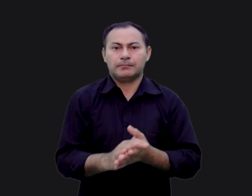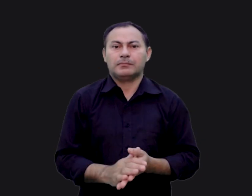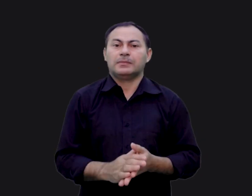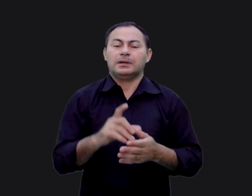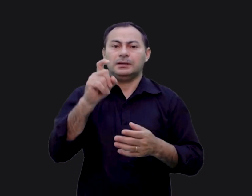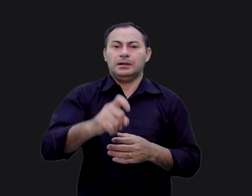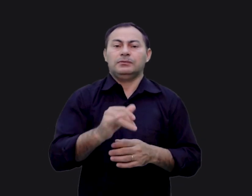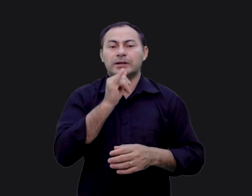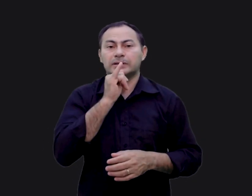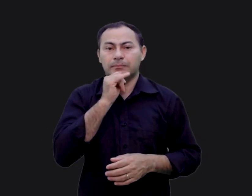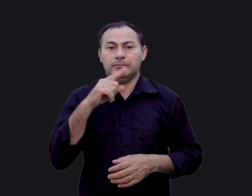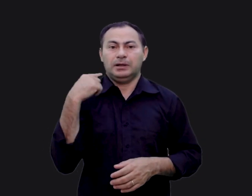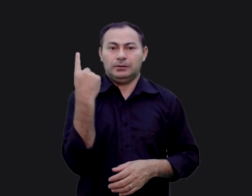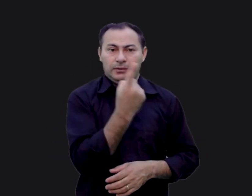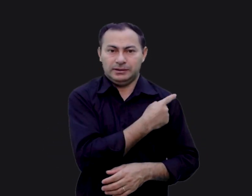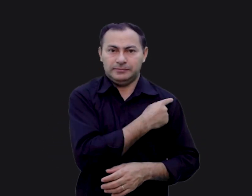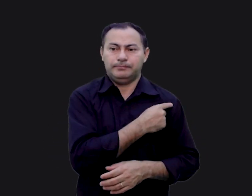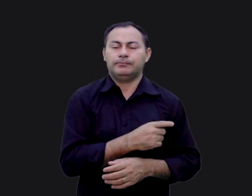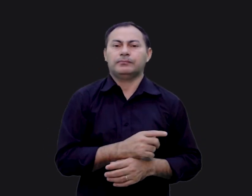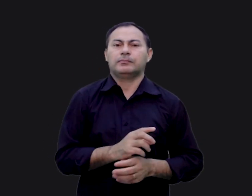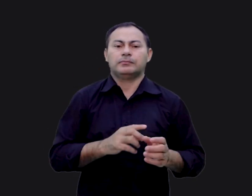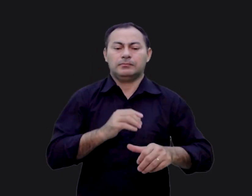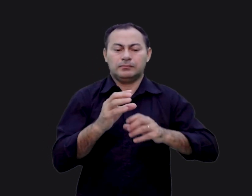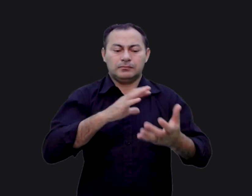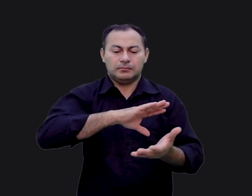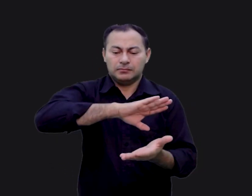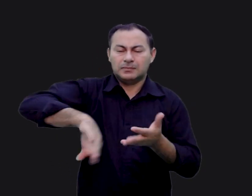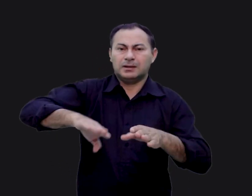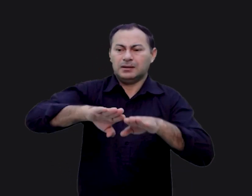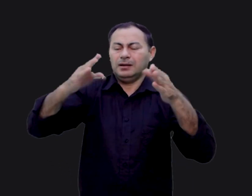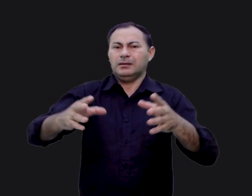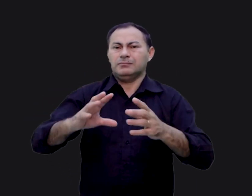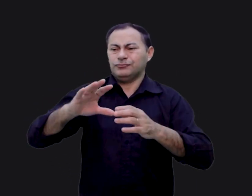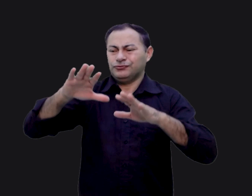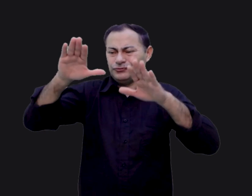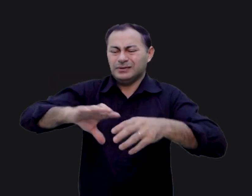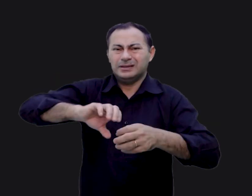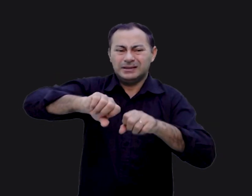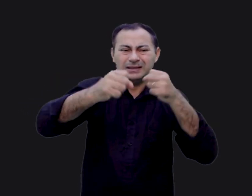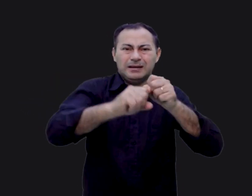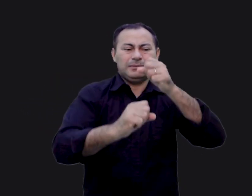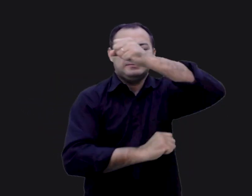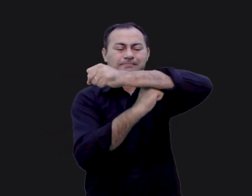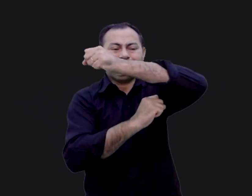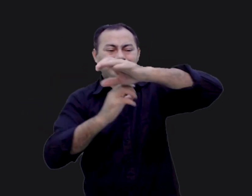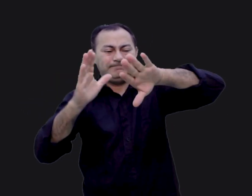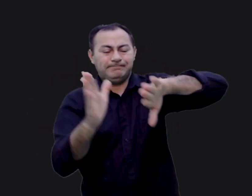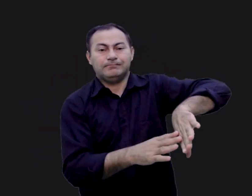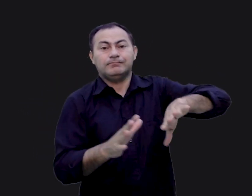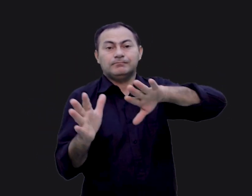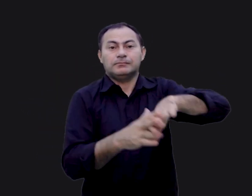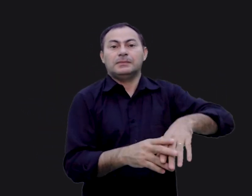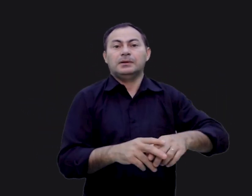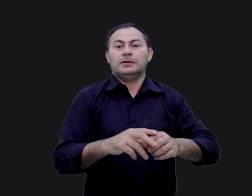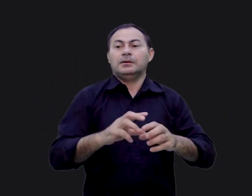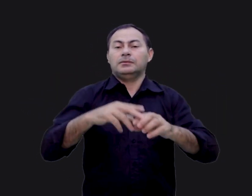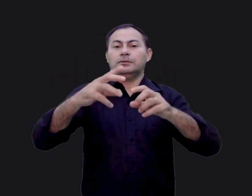forma, acaba sendo um exemplo para nós. Ele removeu os altares idólatras, quebrou as colunas sagradas e derrubou os